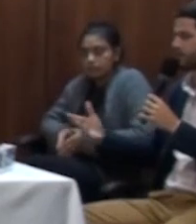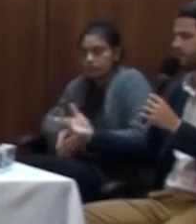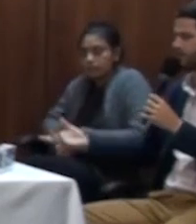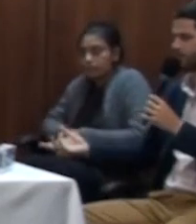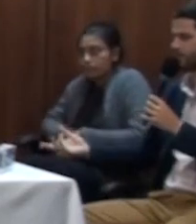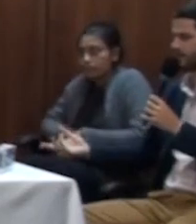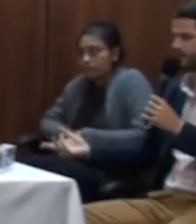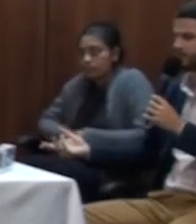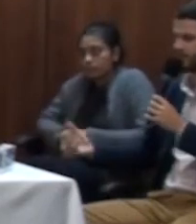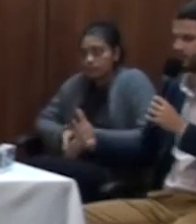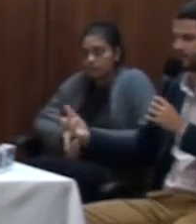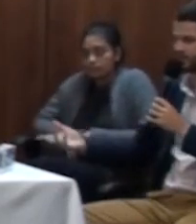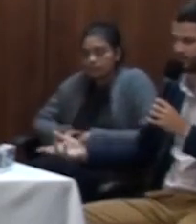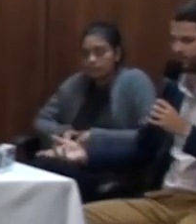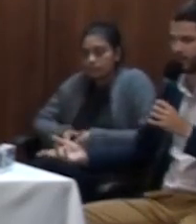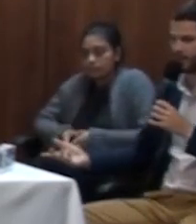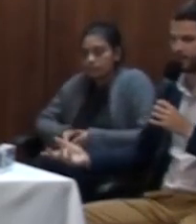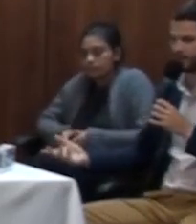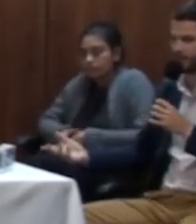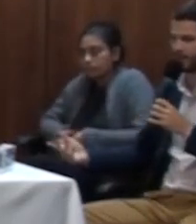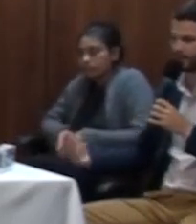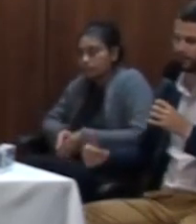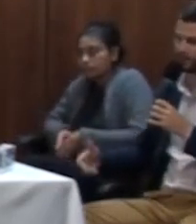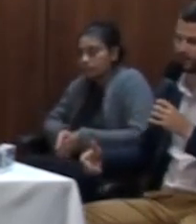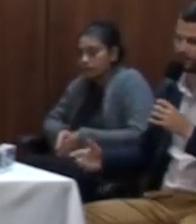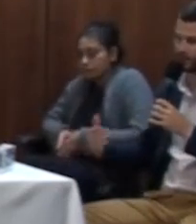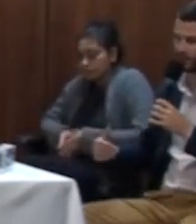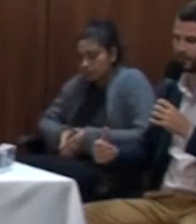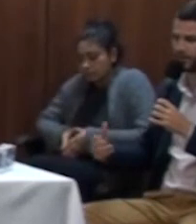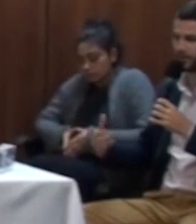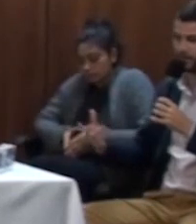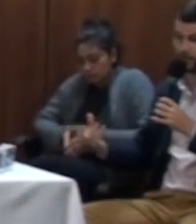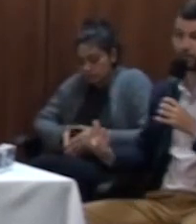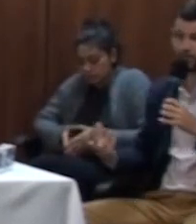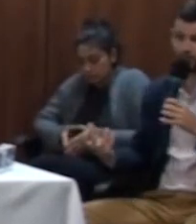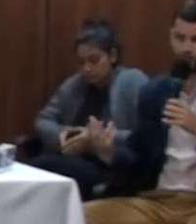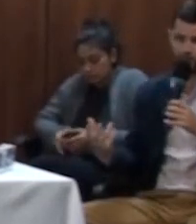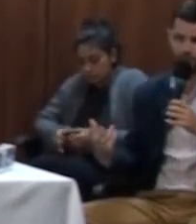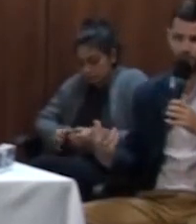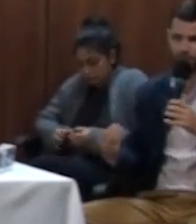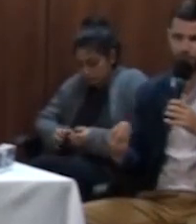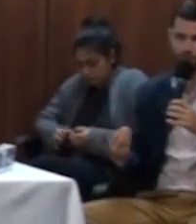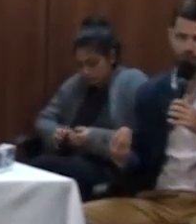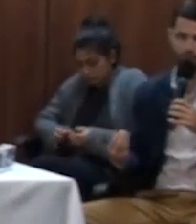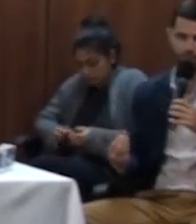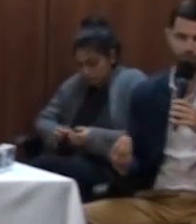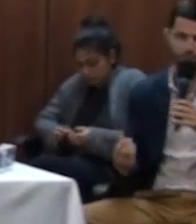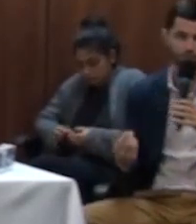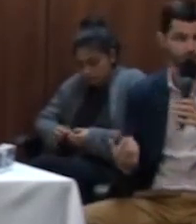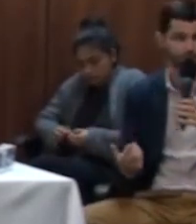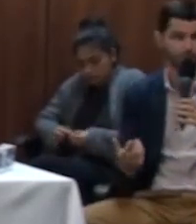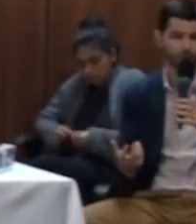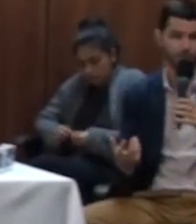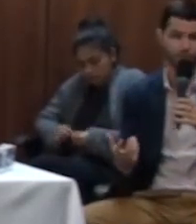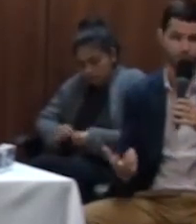menos, embora já houvesse a autorização do CFM para tanto desde um pouco antes, mas foi, como eu disse no começo, foi incorporado pelo SUS